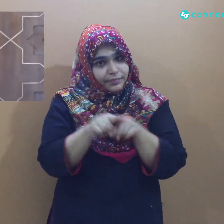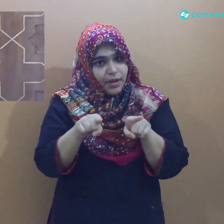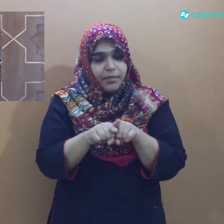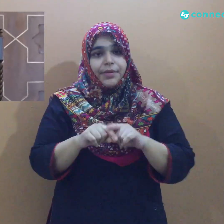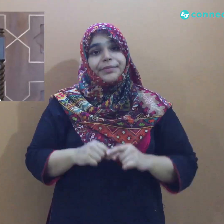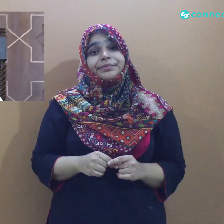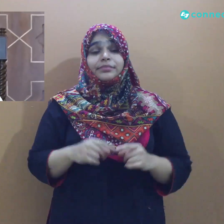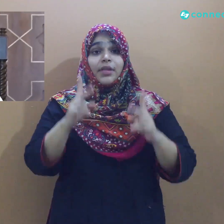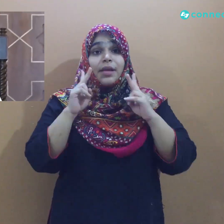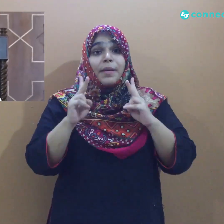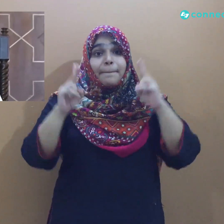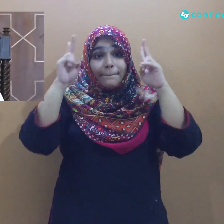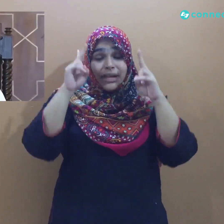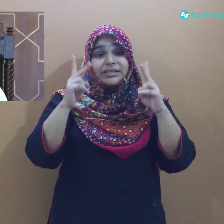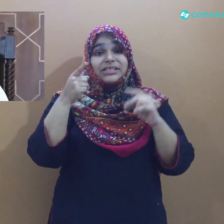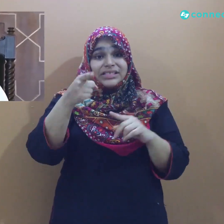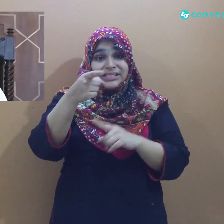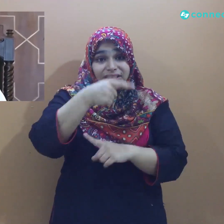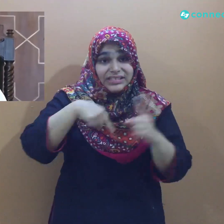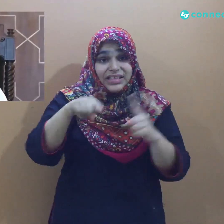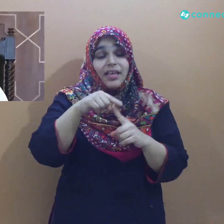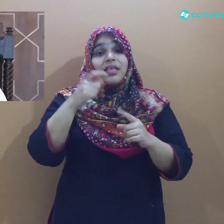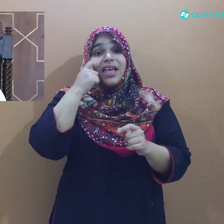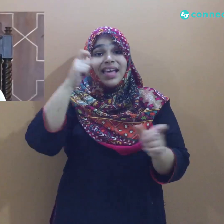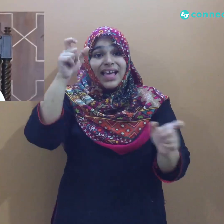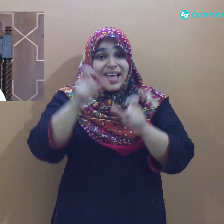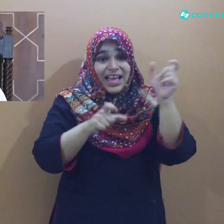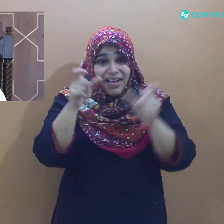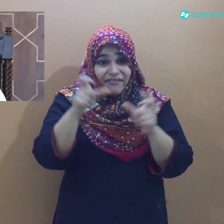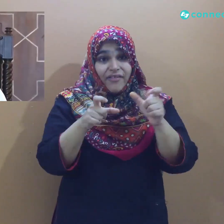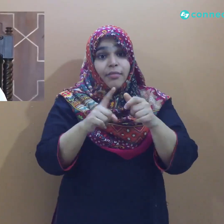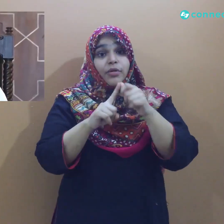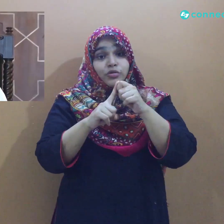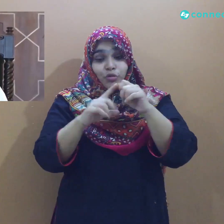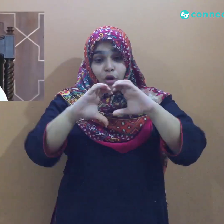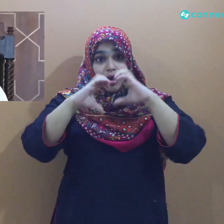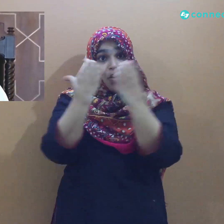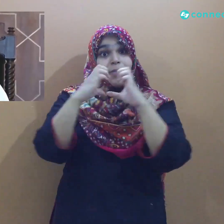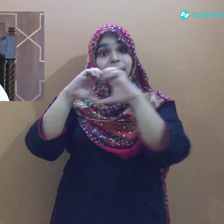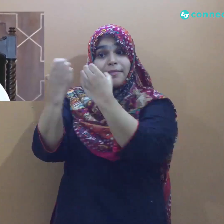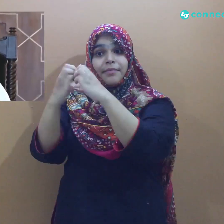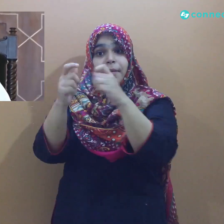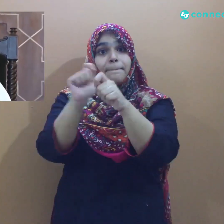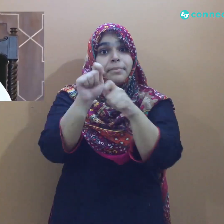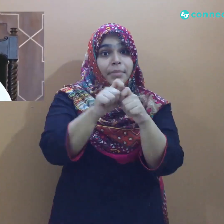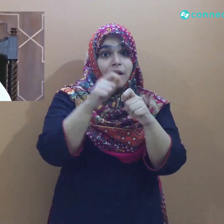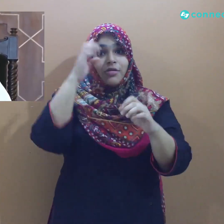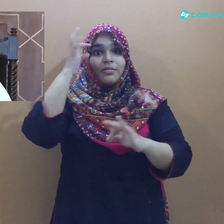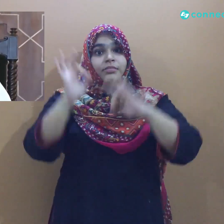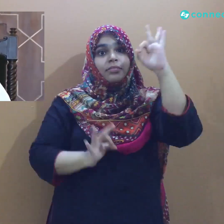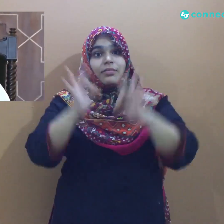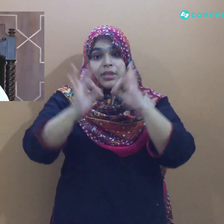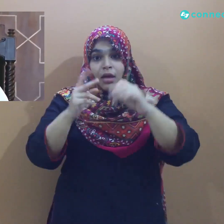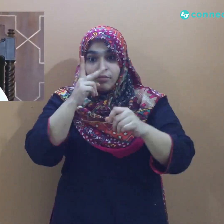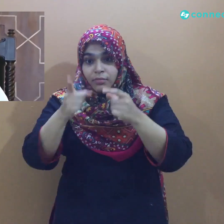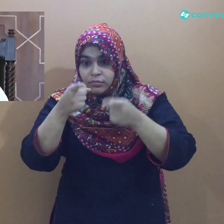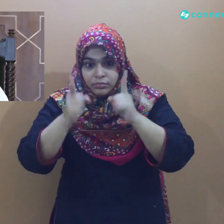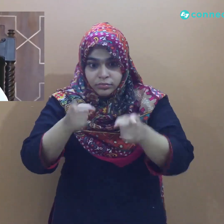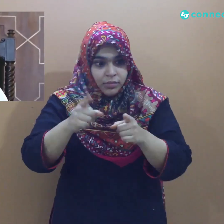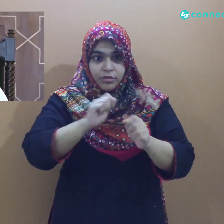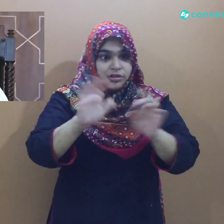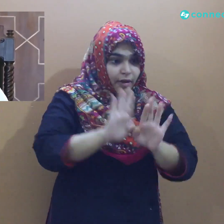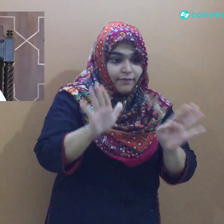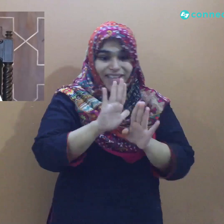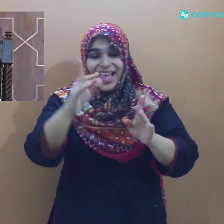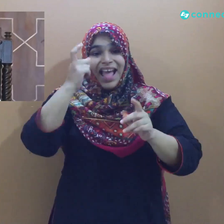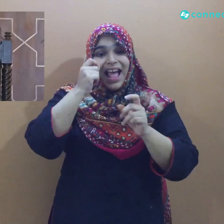مسجد اور امام بار کی انتظامیہ کے افراد پر مشتمل ایک کمیٹی بنائی جائے جو ان احتیاطی تدابیر پر عمل